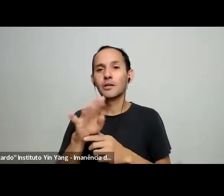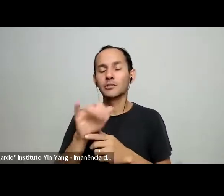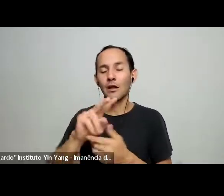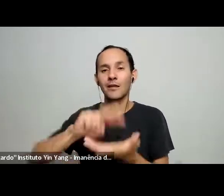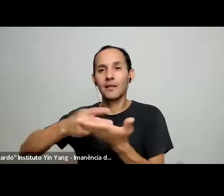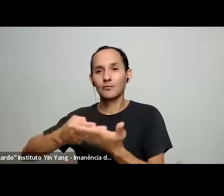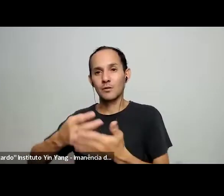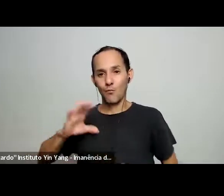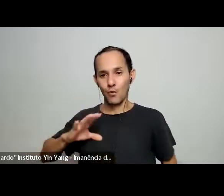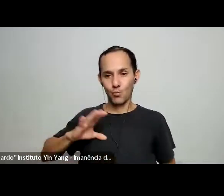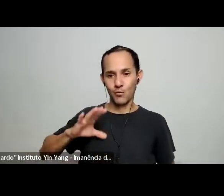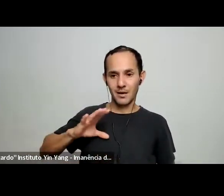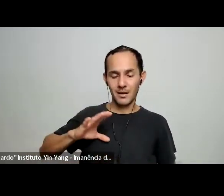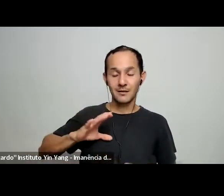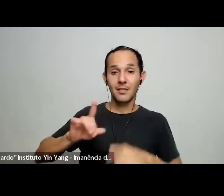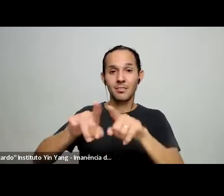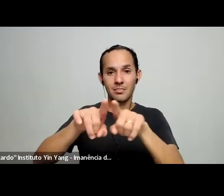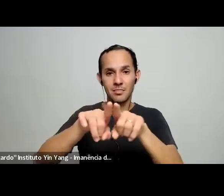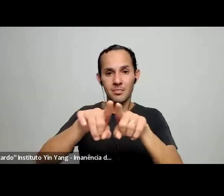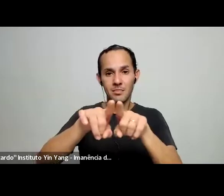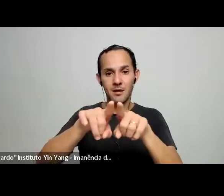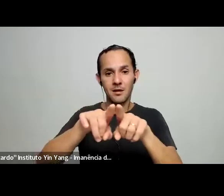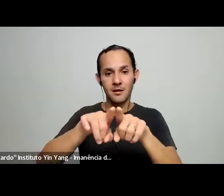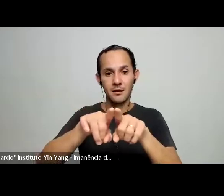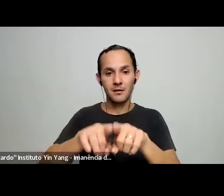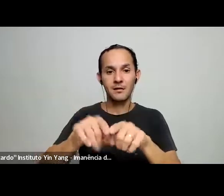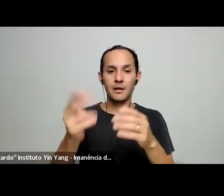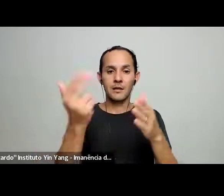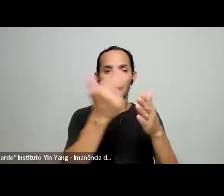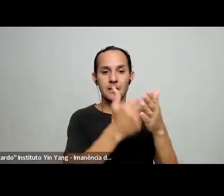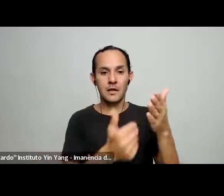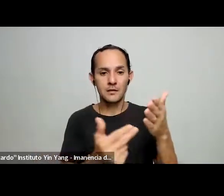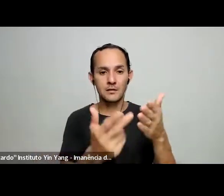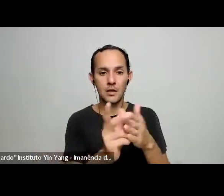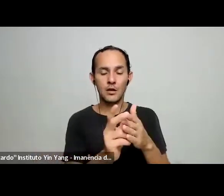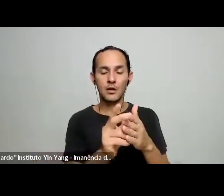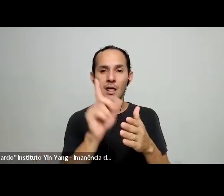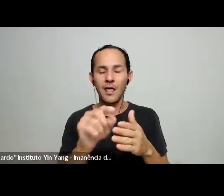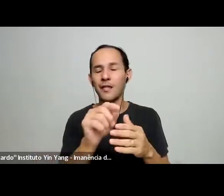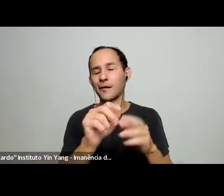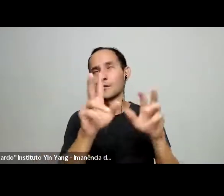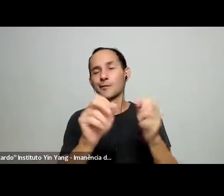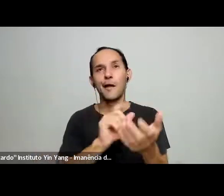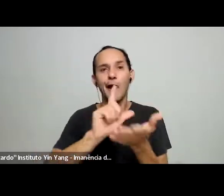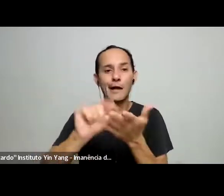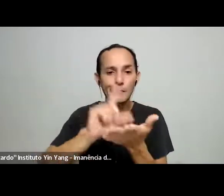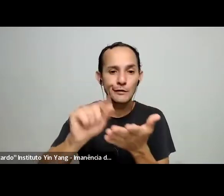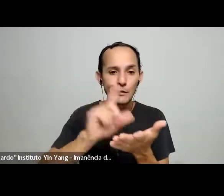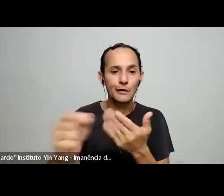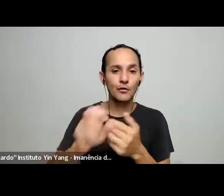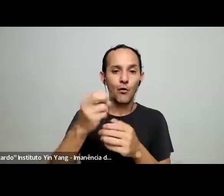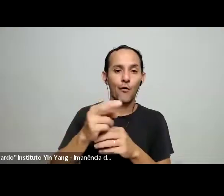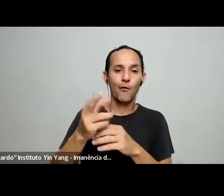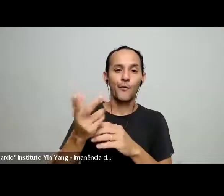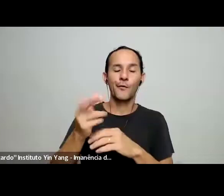para o português. Também pus o desenho do estudo, se é um artigo de revisão científica,